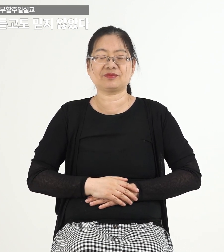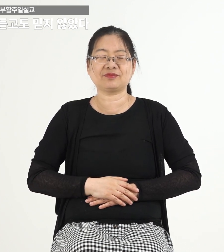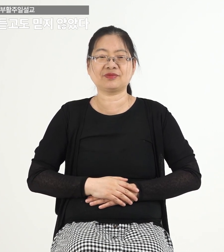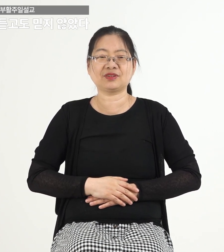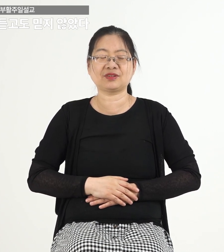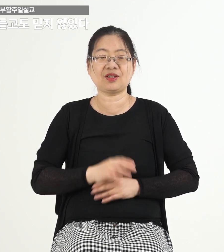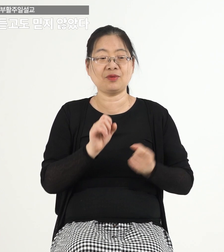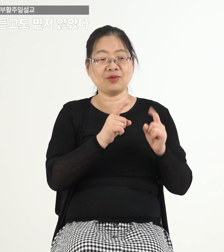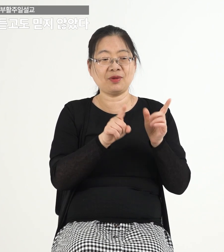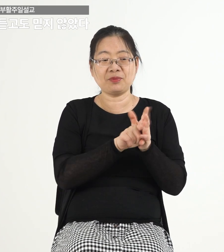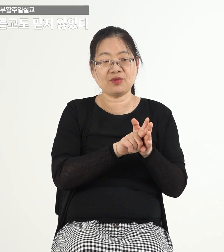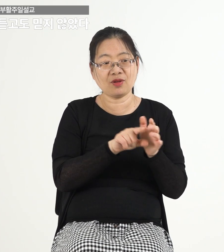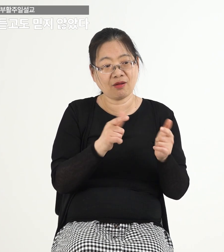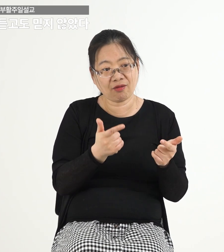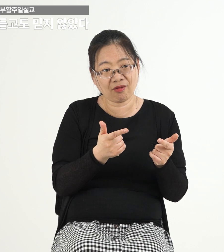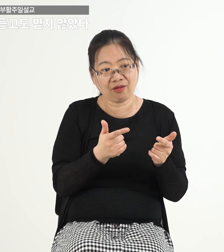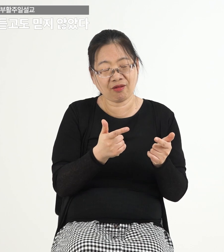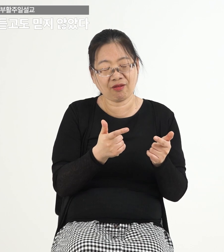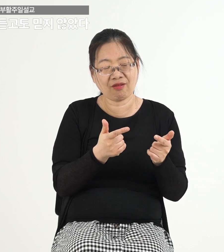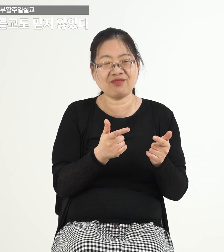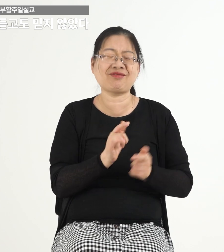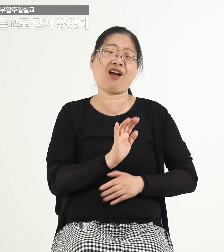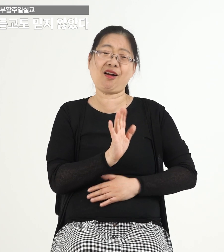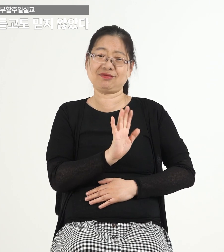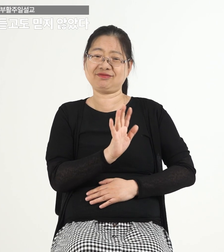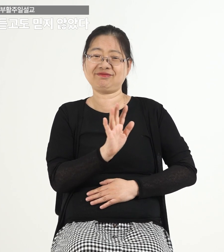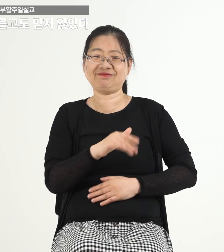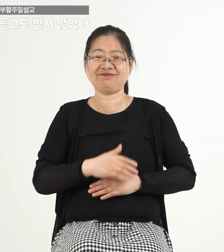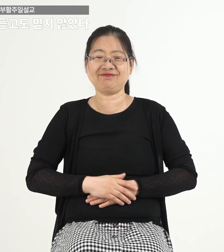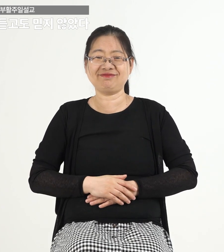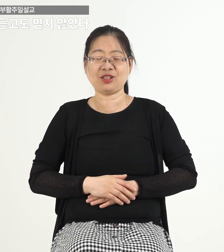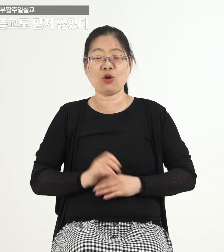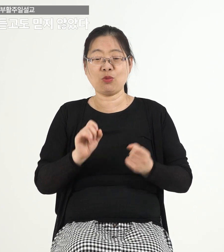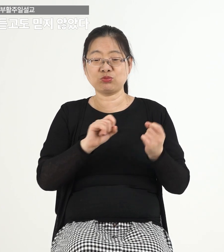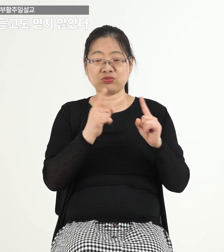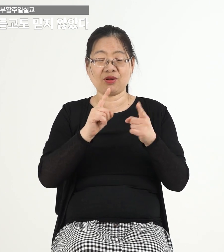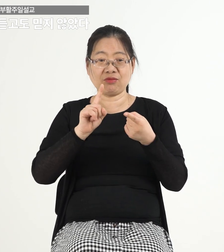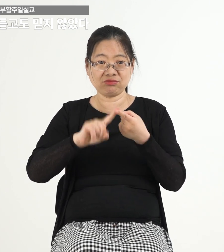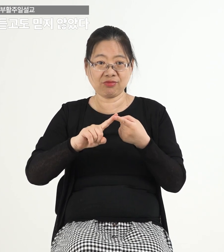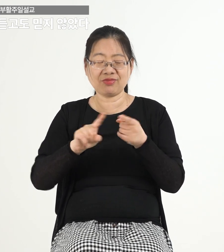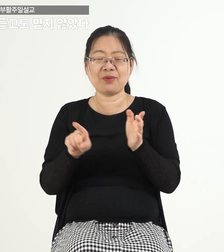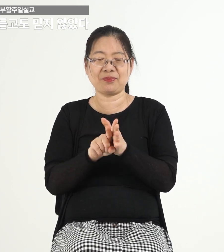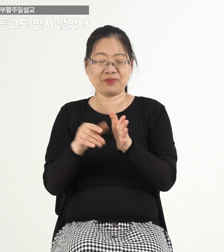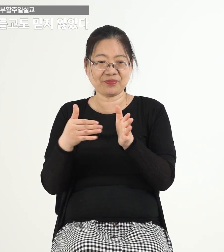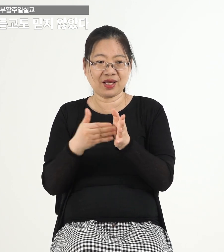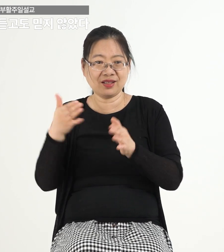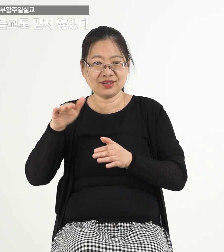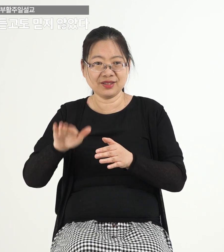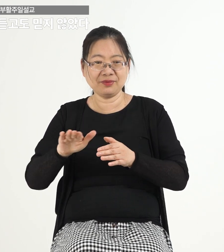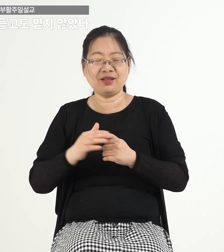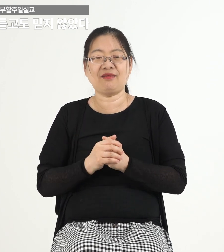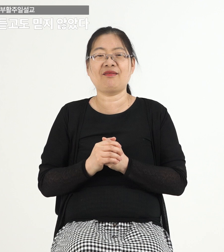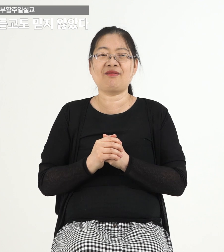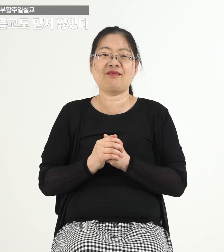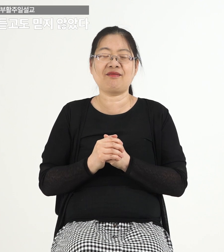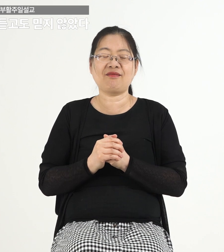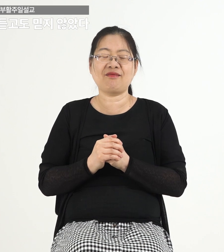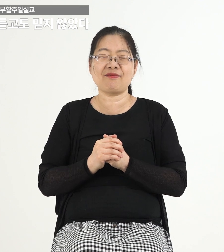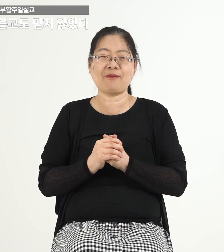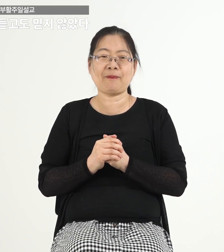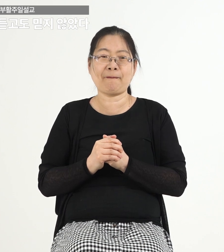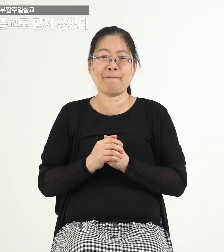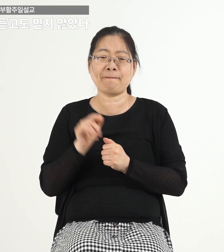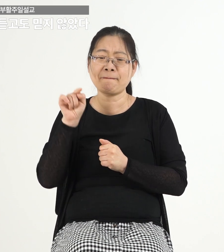그들이 부활을 안 믿었느냐? 그게 아니라니까요. 부활 자체에 대해서는 믿었는데 그